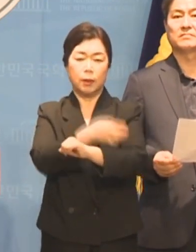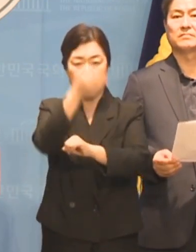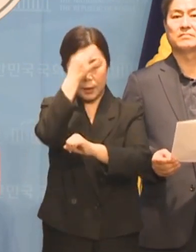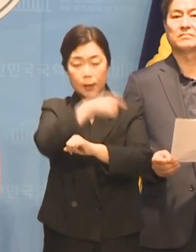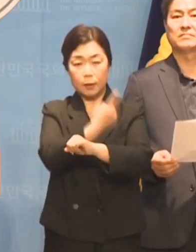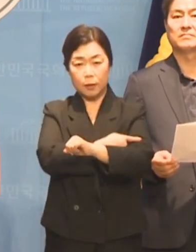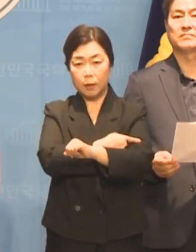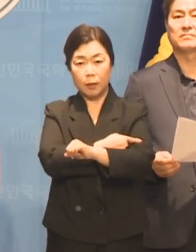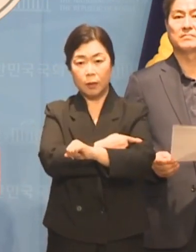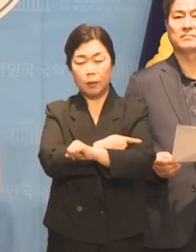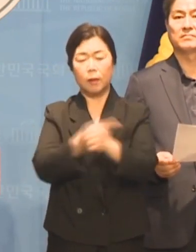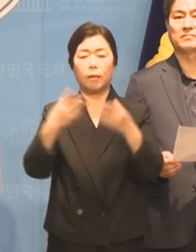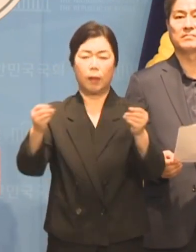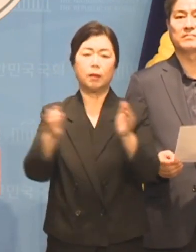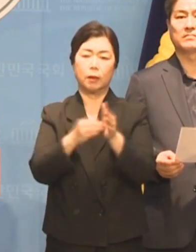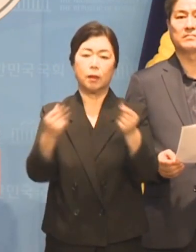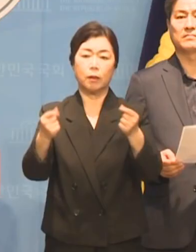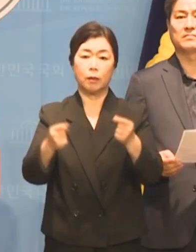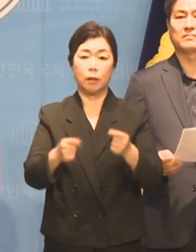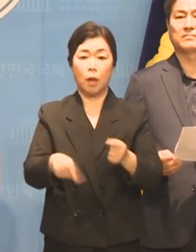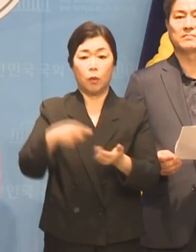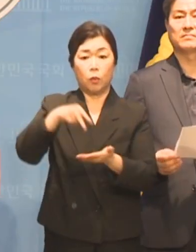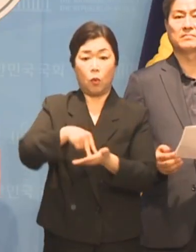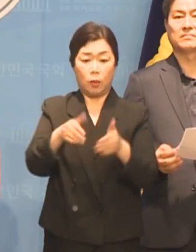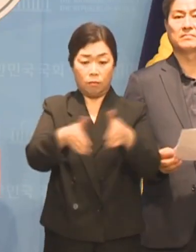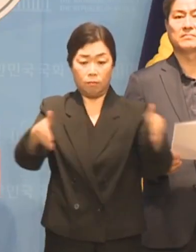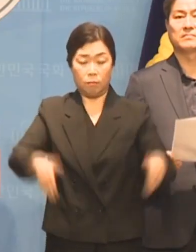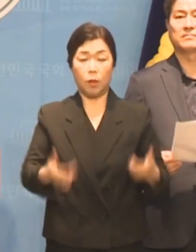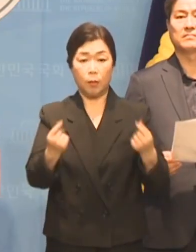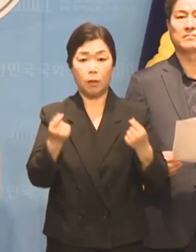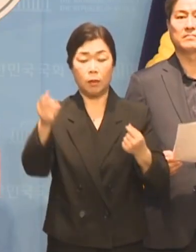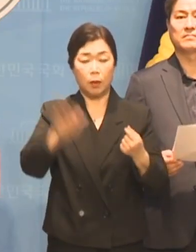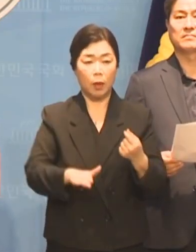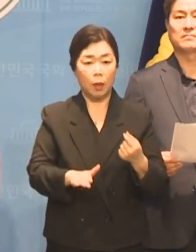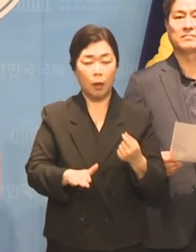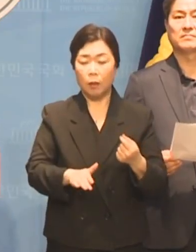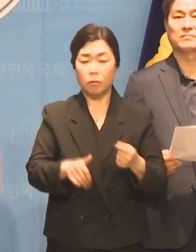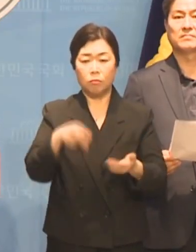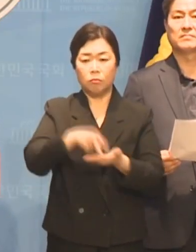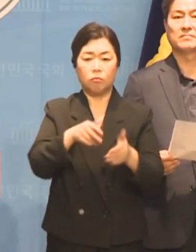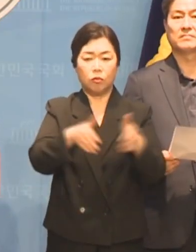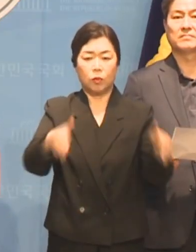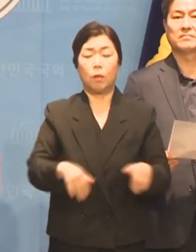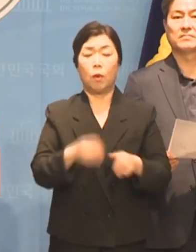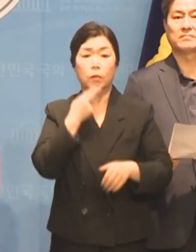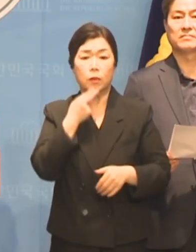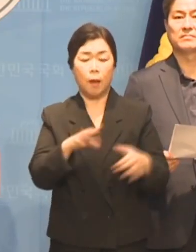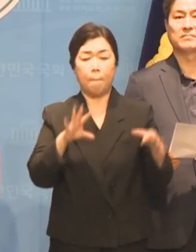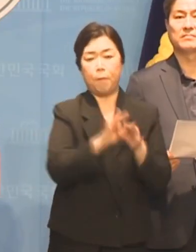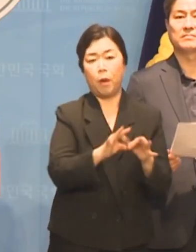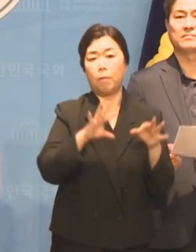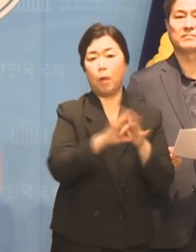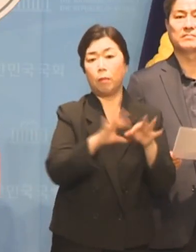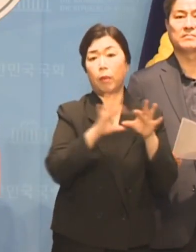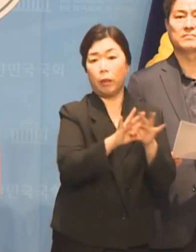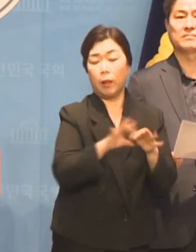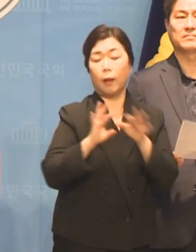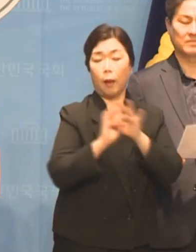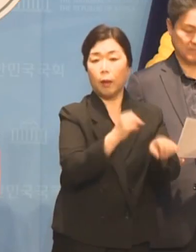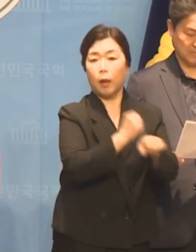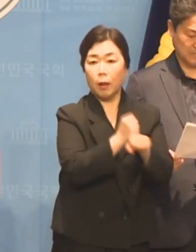독립기관이라는 존재 자체를 상실한 채 내란 옹호 기관이라는 오명을 아는 감사원에게